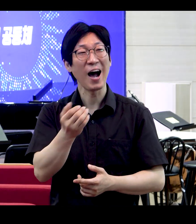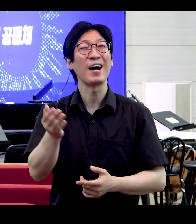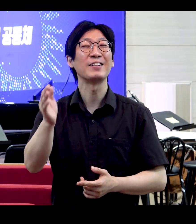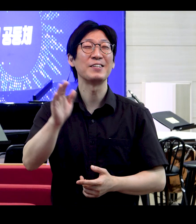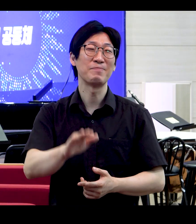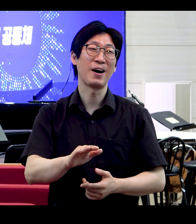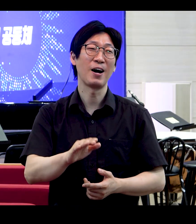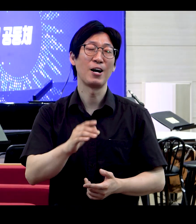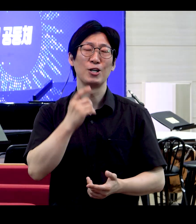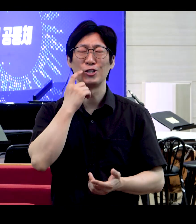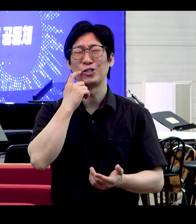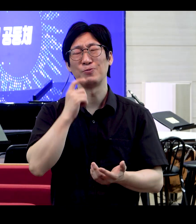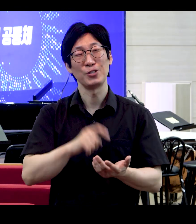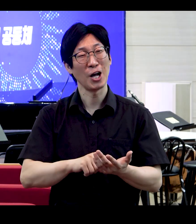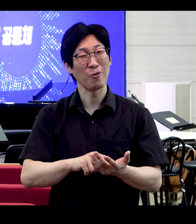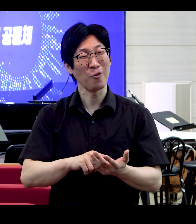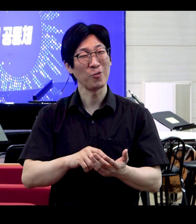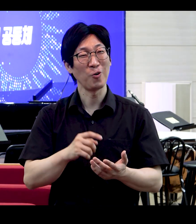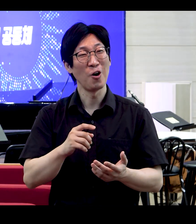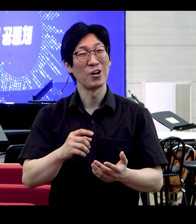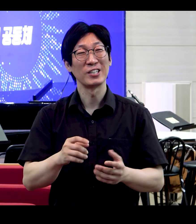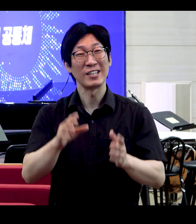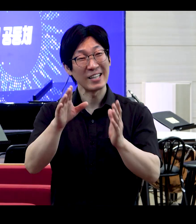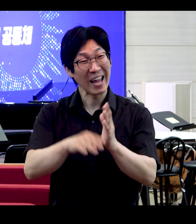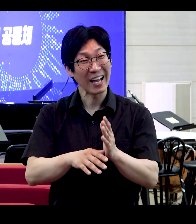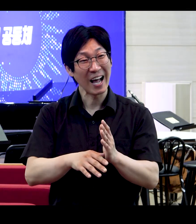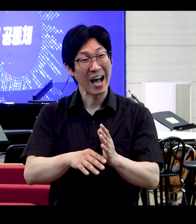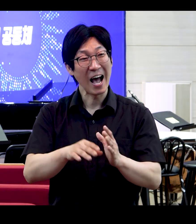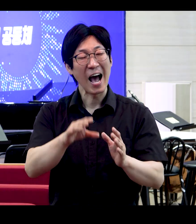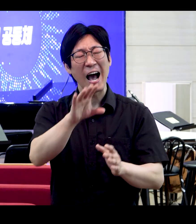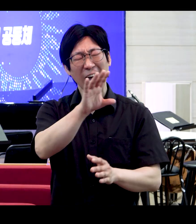그런데 안타깝게도 그런 경우가 거의 없다, 그런 얘기예요.